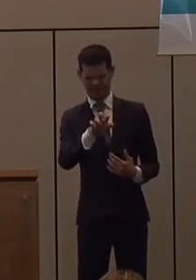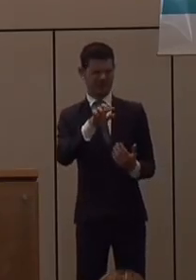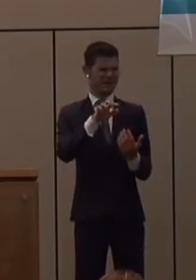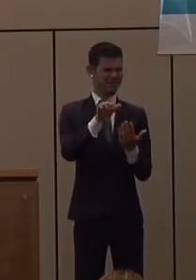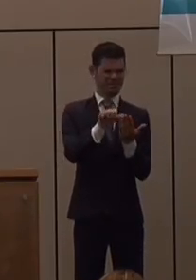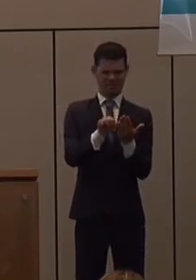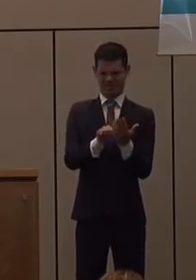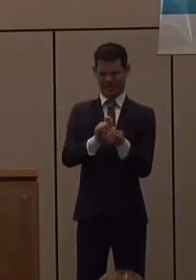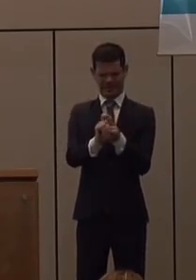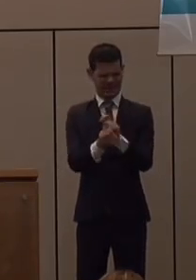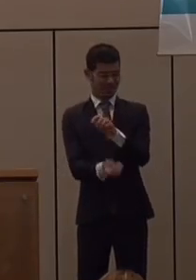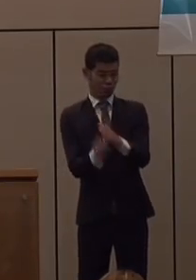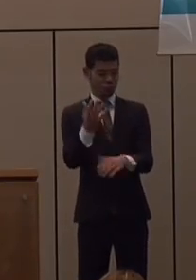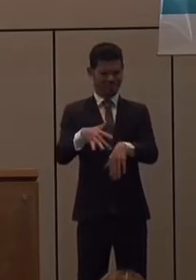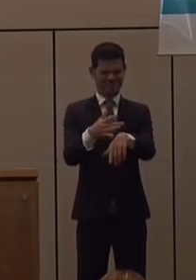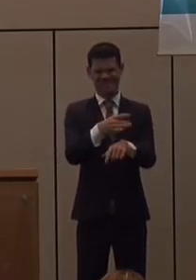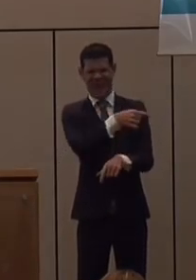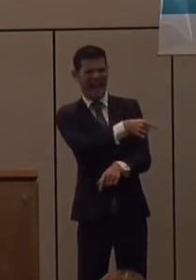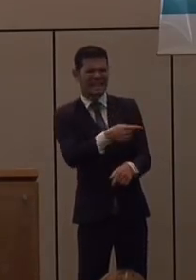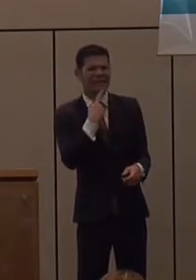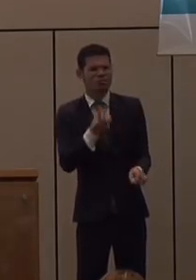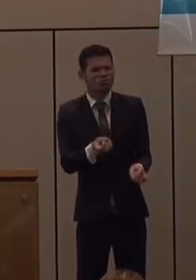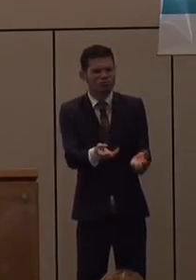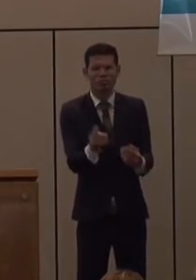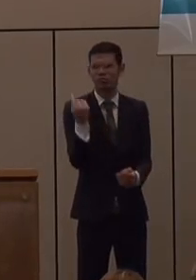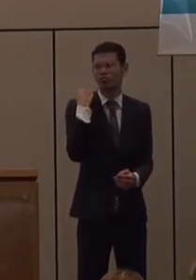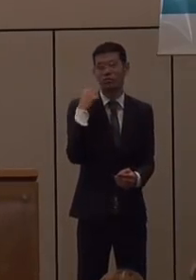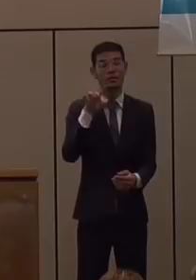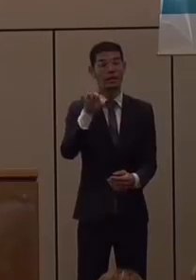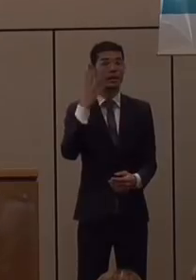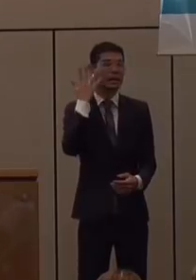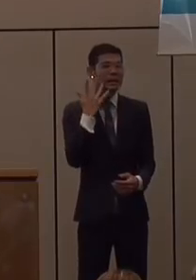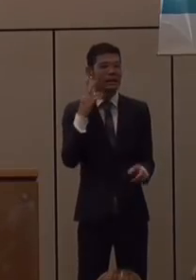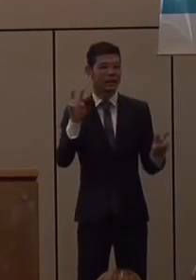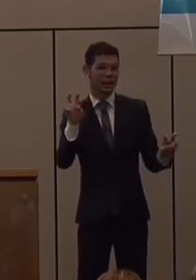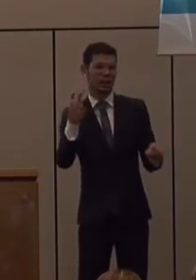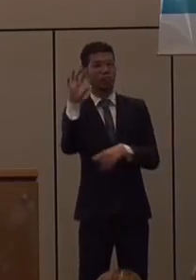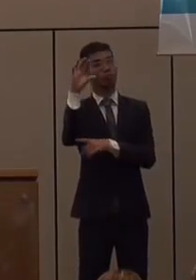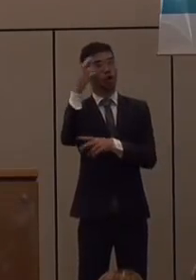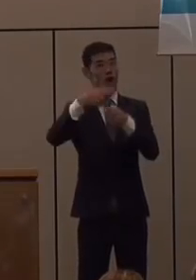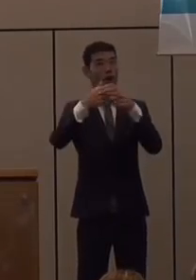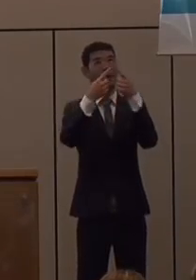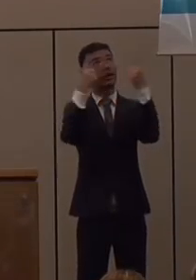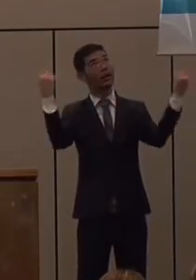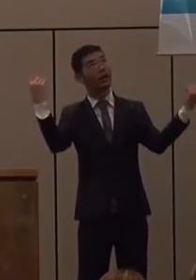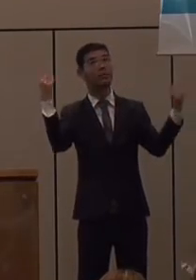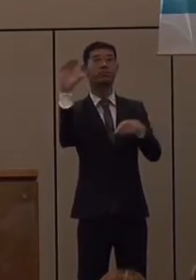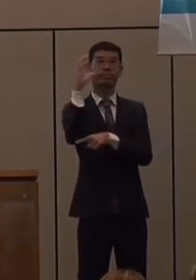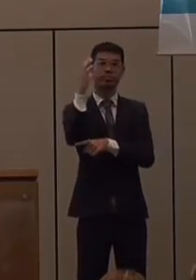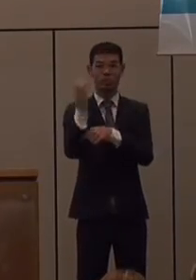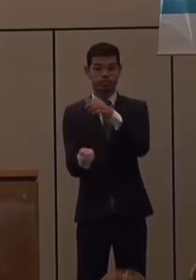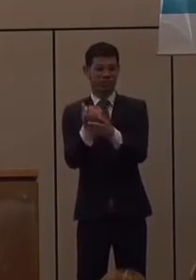ahí y qué fue lo que lanzamos hace 15 días que se llama colomé productiva pues quiero que se lo explique a mi mamá ya los